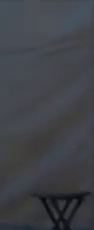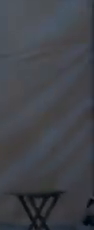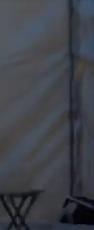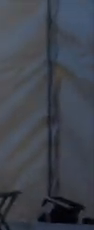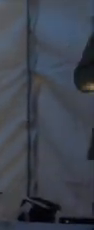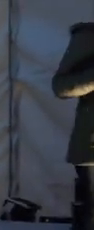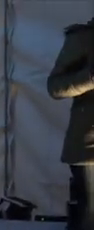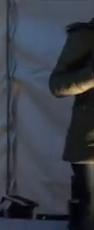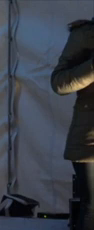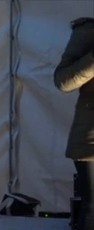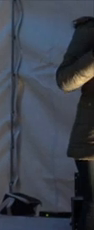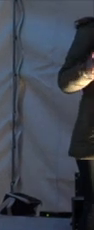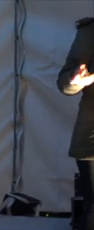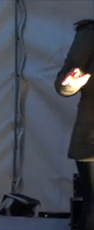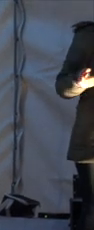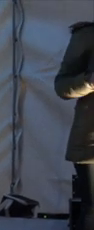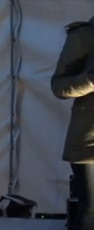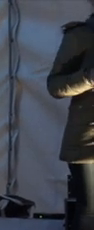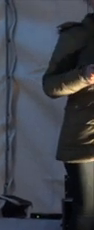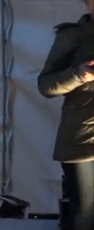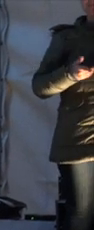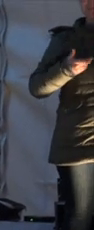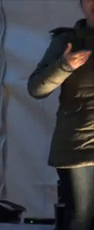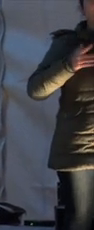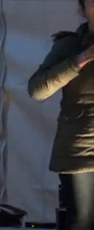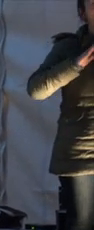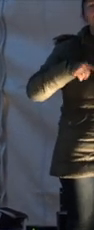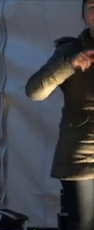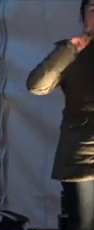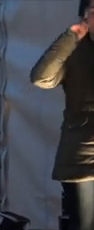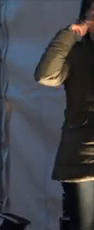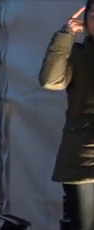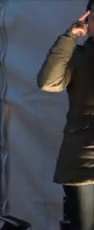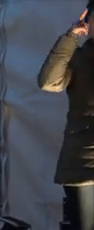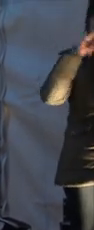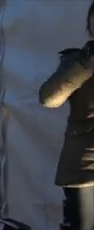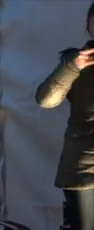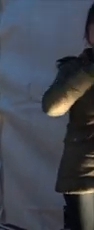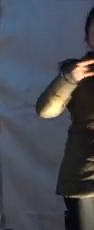Porfió desengañado, desesperó, sin ser aborrecido.